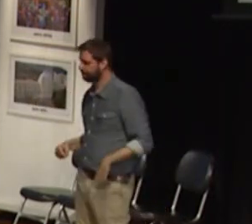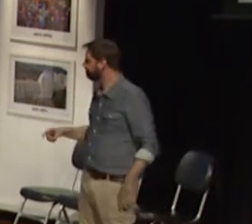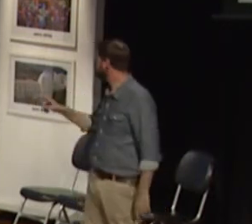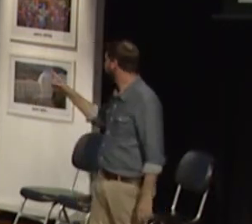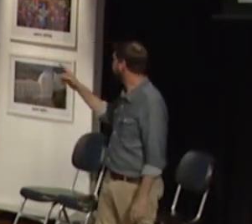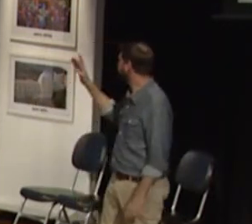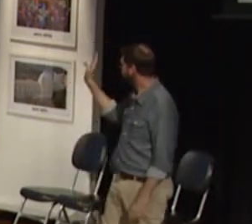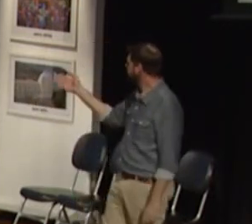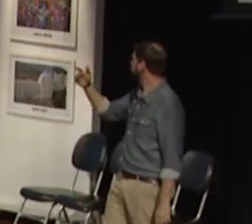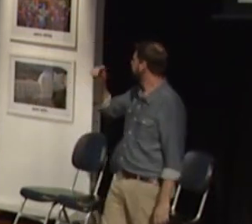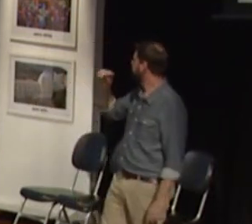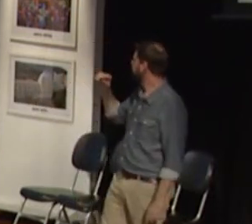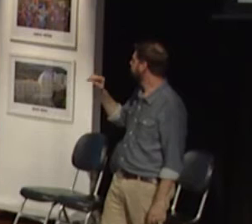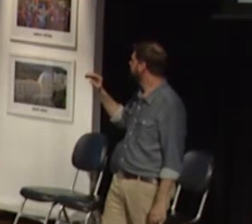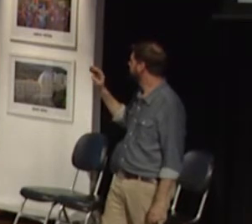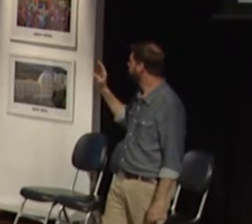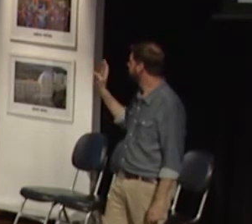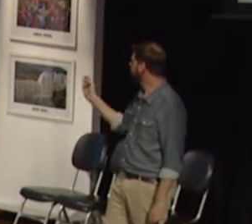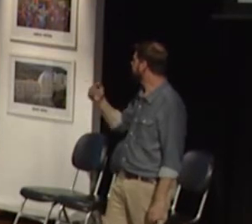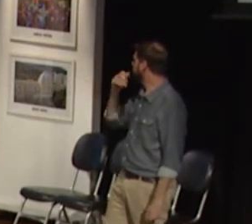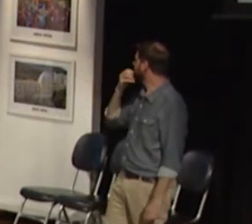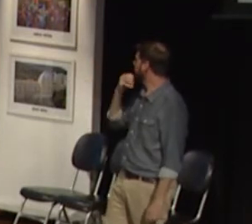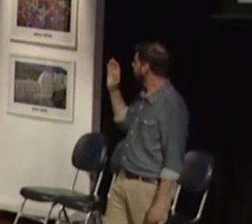A necessidade da educação bilíngue.